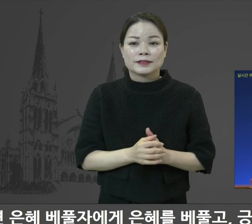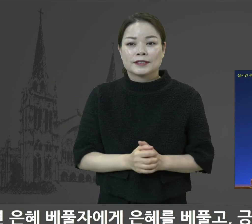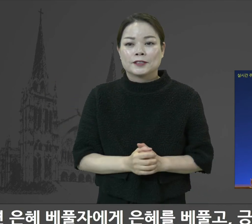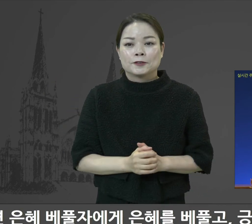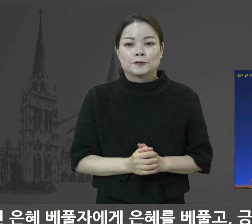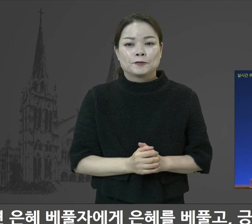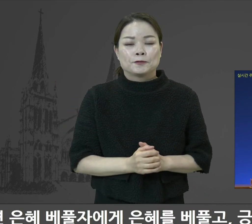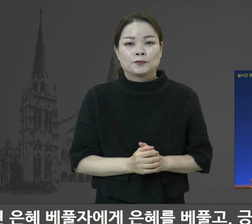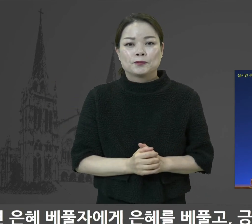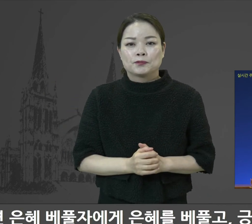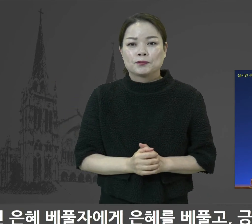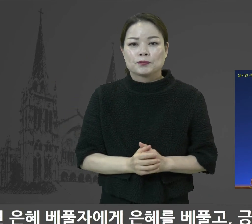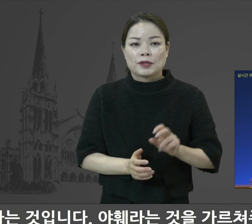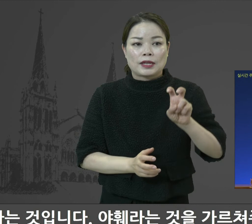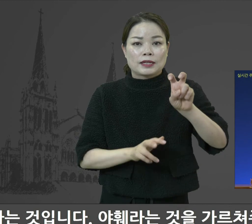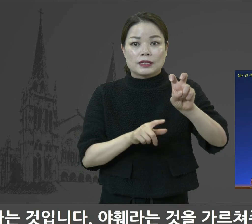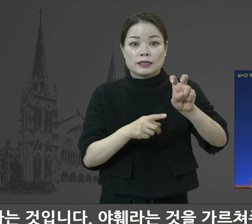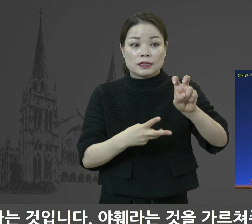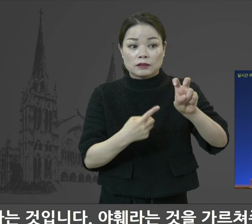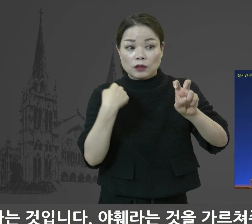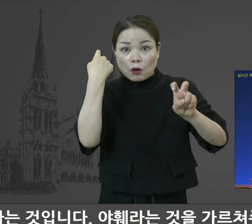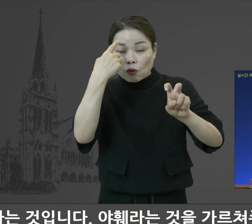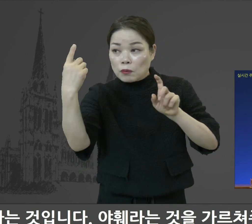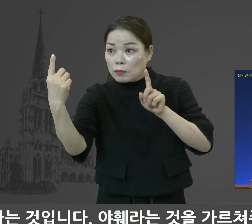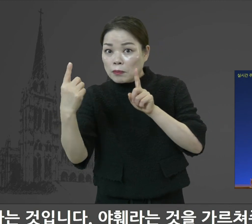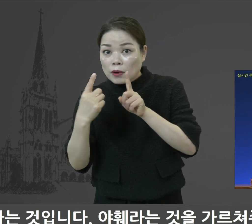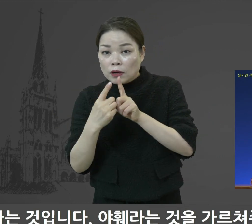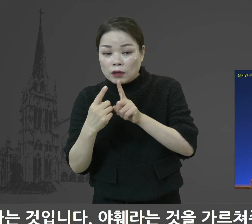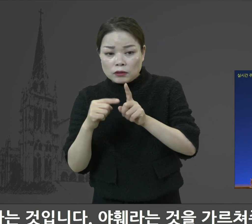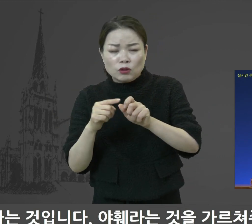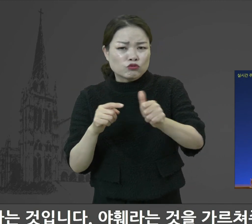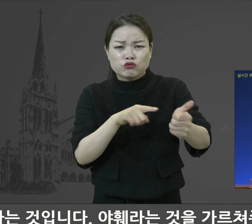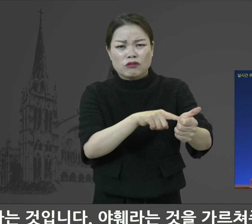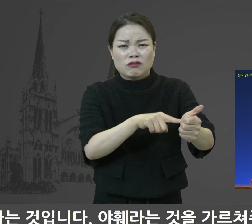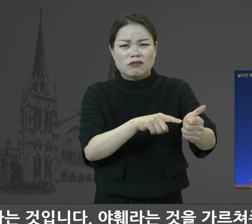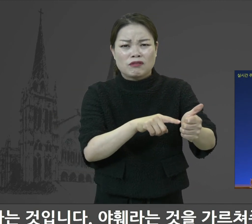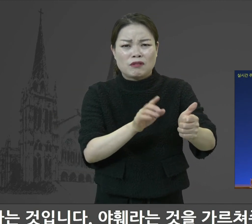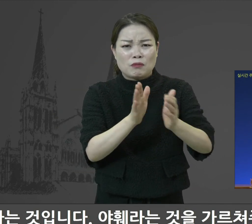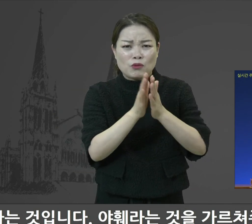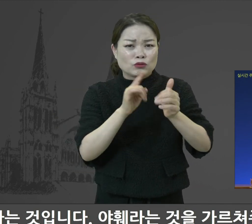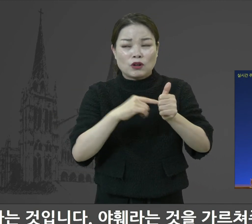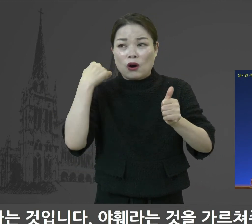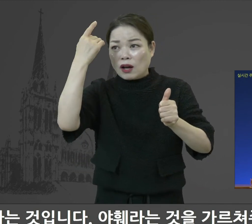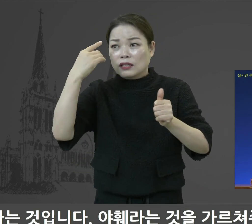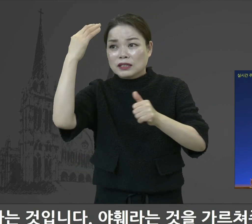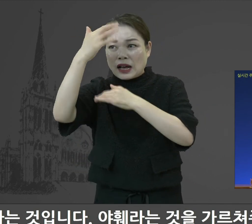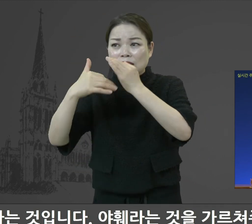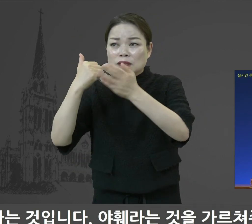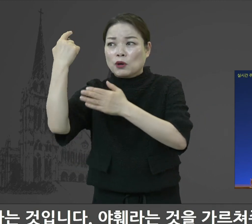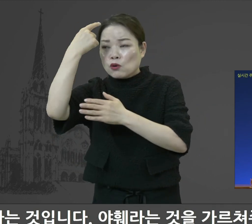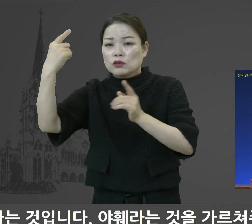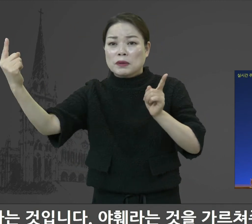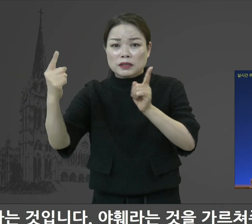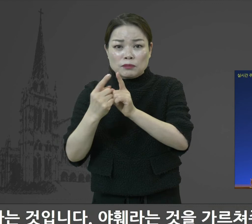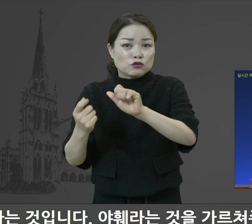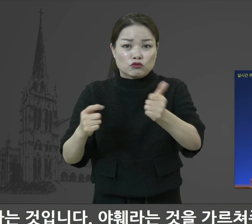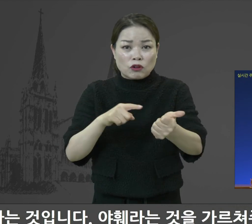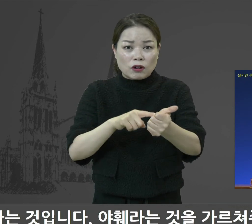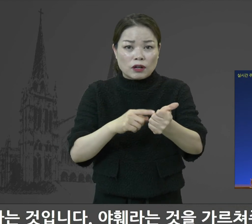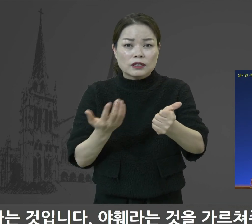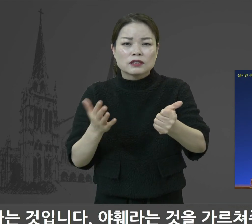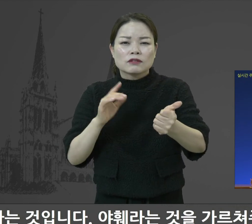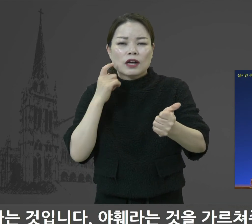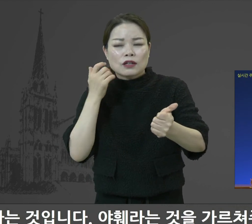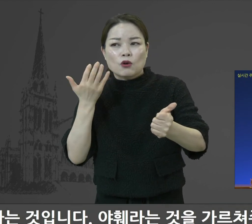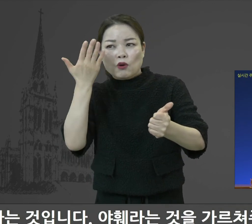사실이죠. 그리고 20절에 네가 얼굴 보면 죽는다. 내 얼굴 보면 죽는다. 그런데 영광은